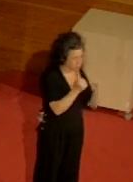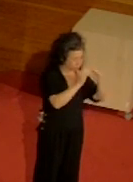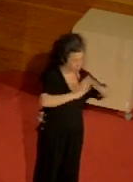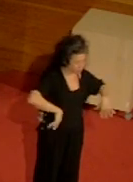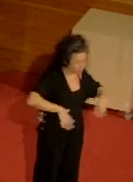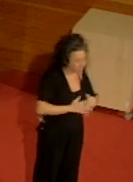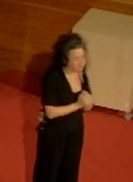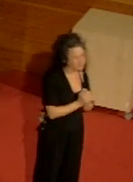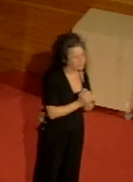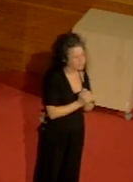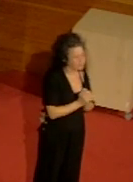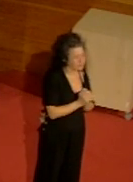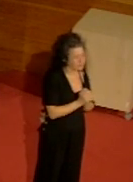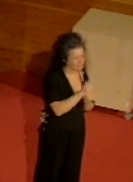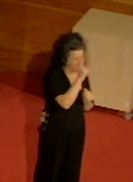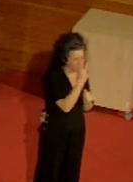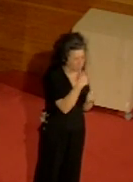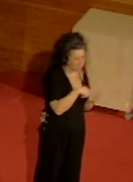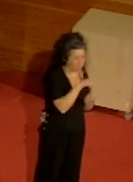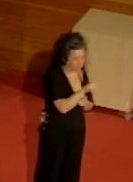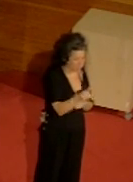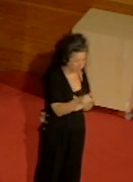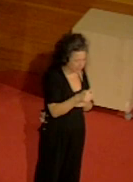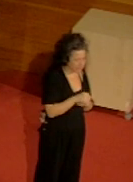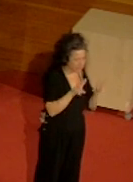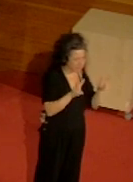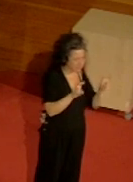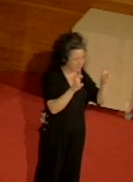Kao argitaletxekoa 2021, pandemiari buruzko